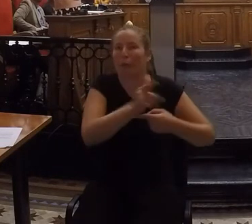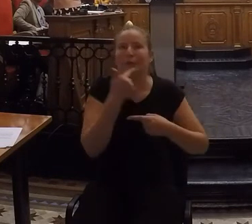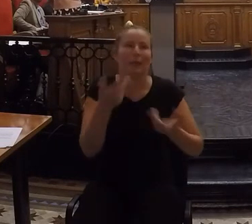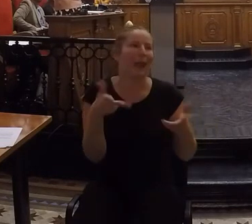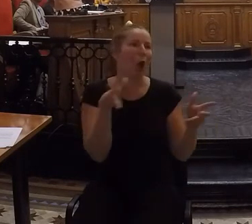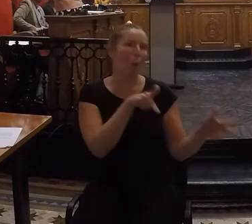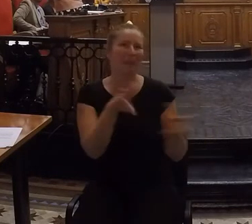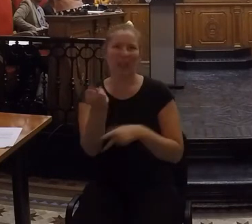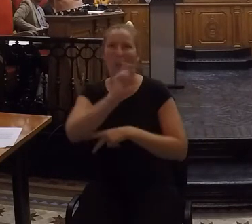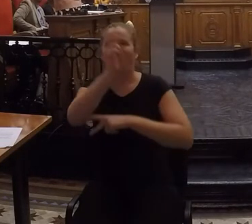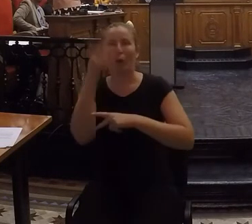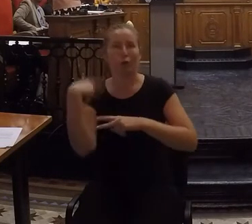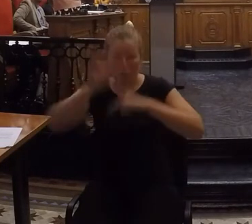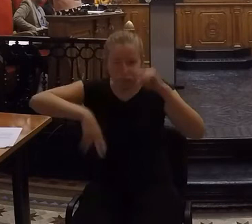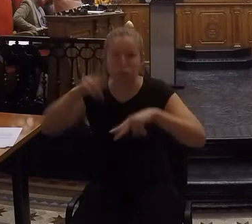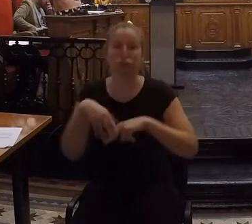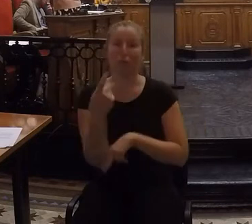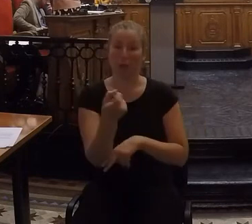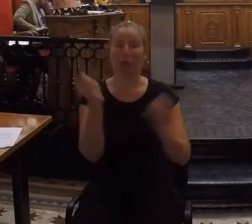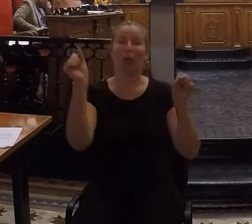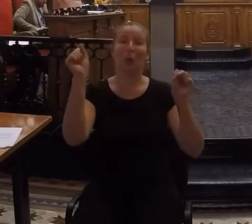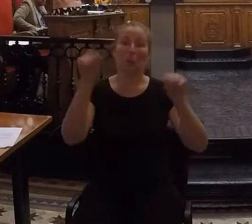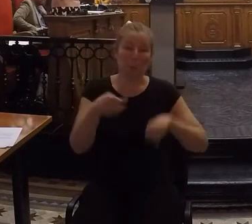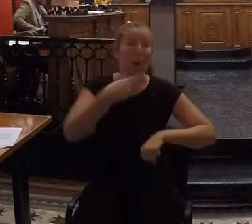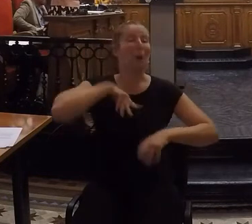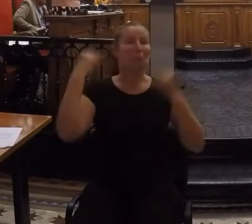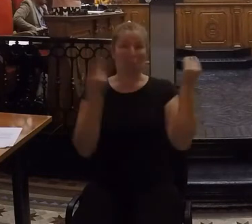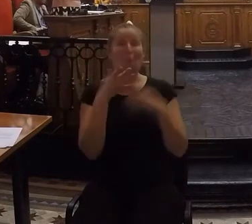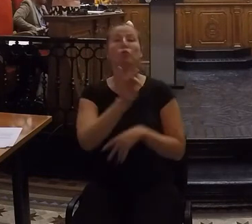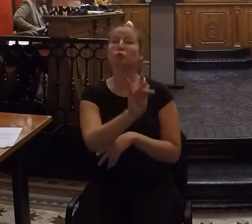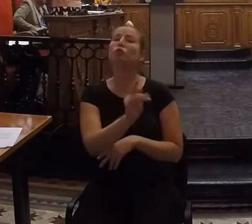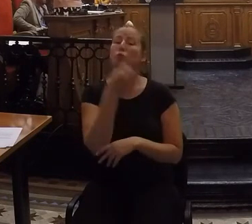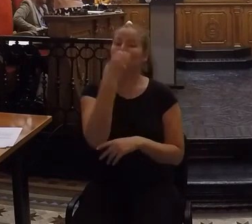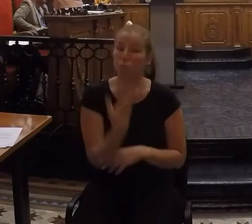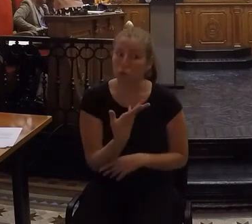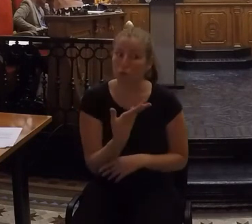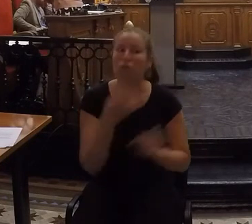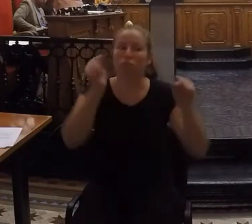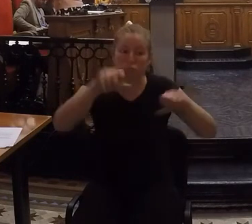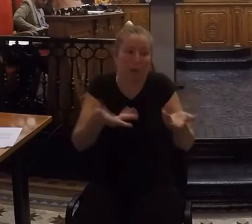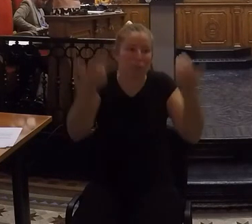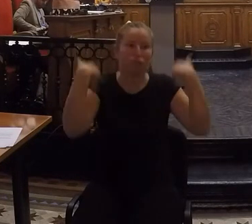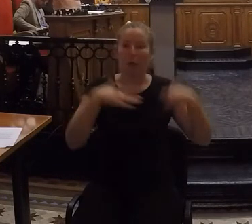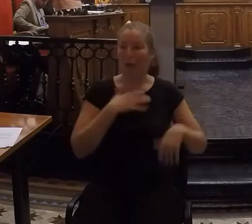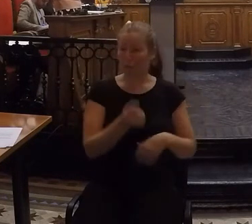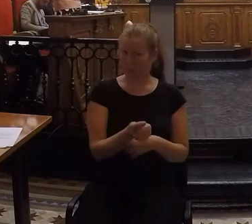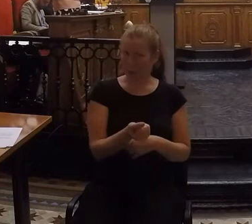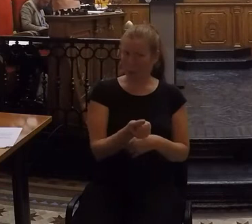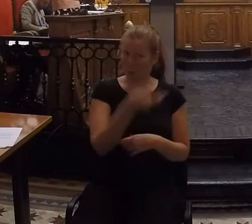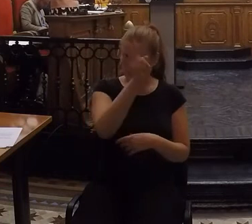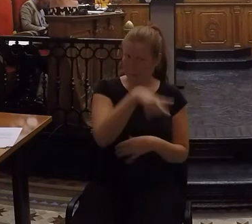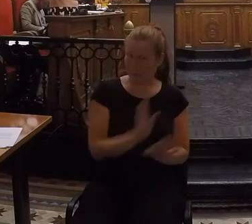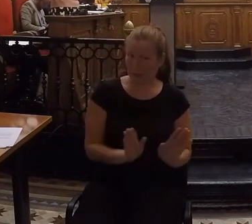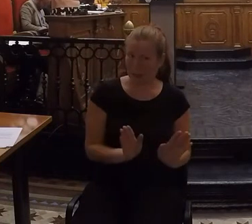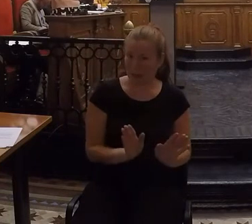estuviéramos de acuerdo en decir que nos parece interesante que haya otro hospital, usted lo que querría es que lo construyera este ayuntamiento, ¿o cómo está el tema?